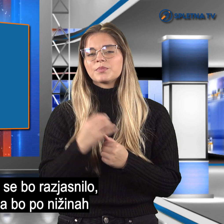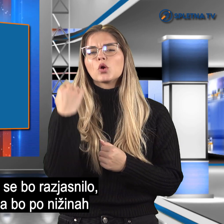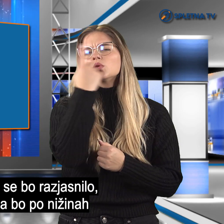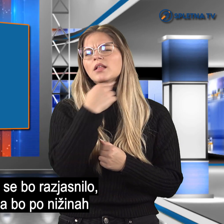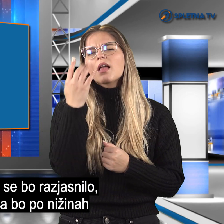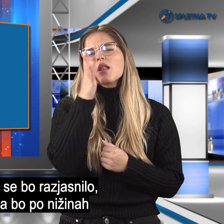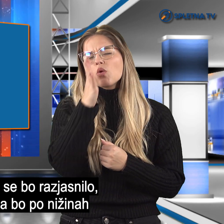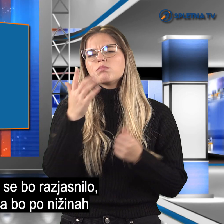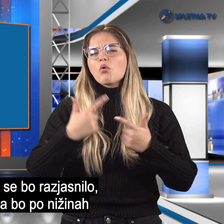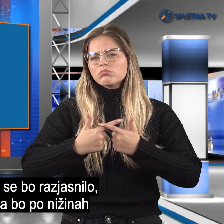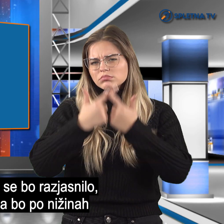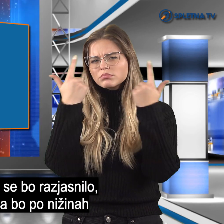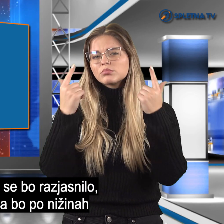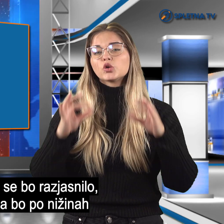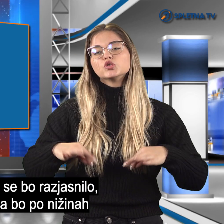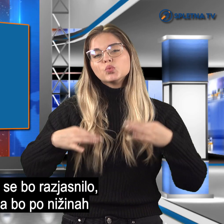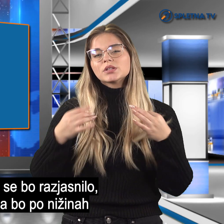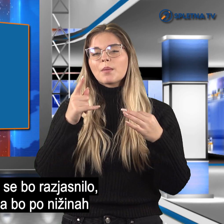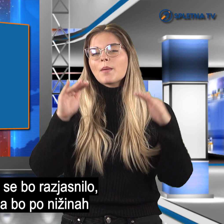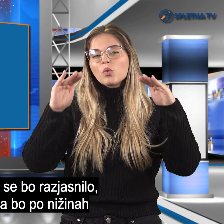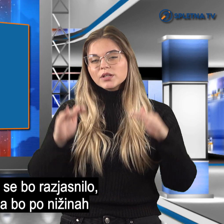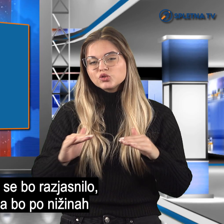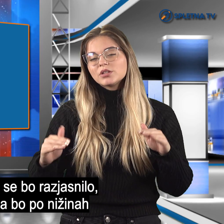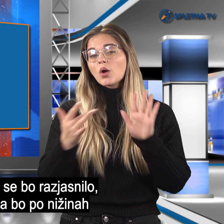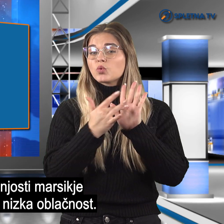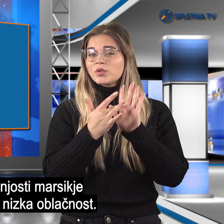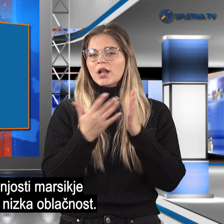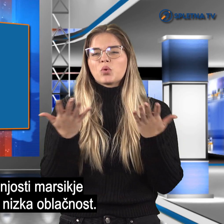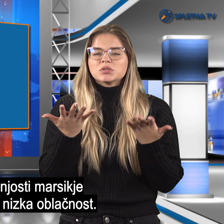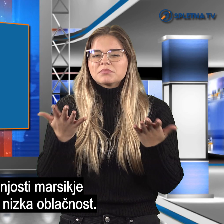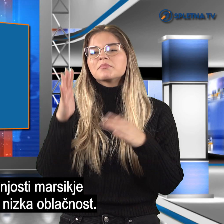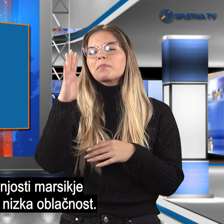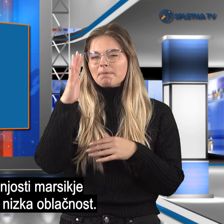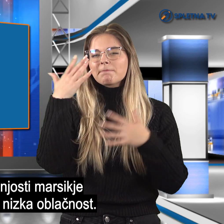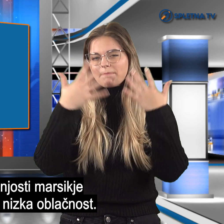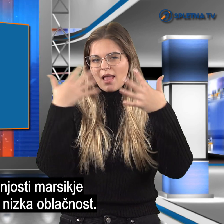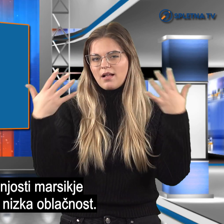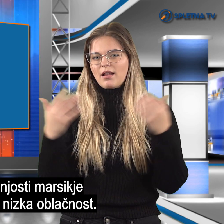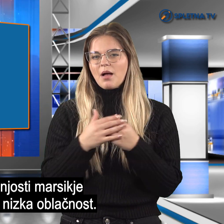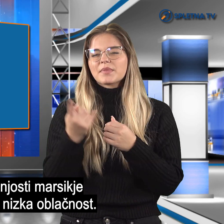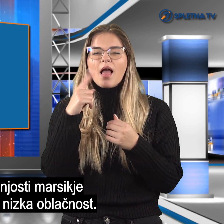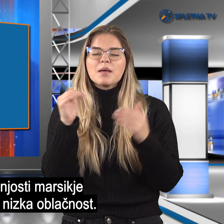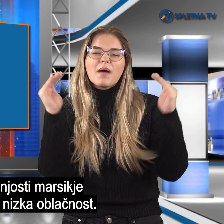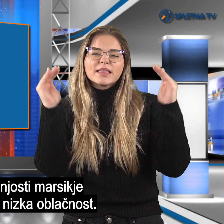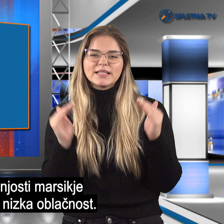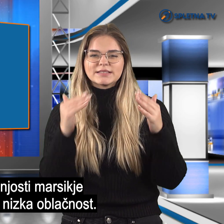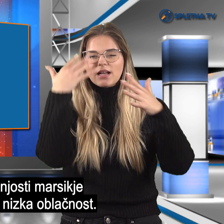V nedeljo se bo razjasnilo. Zjutraj pa bo po nižinah v notranjosti marsikje megla ali nizka